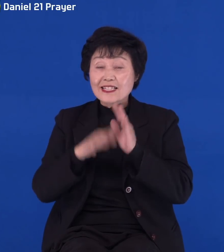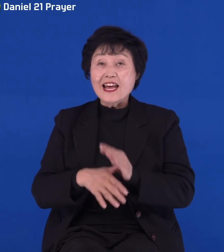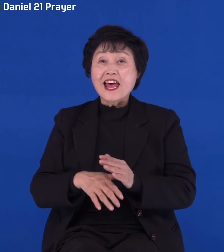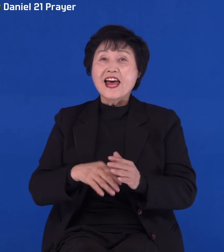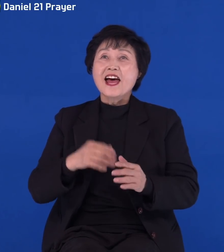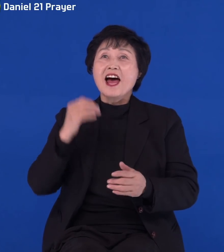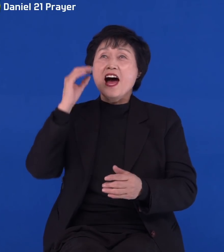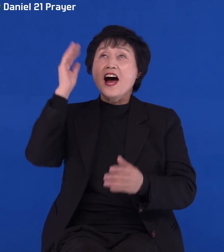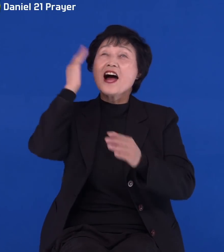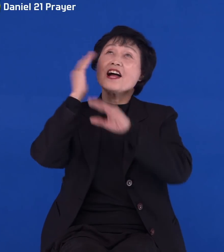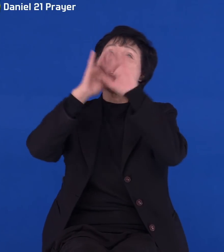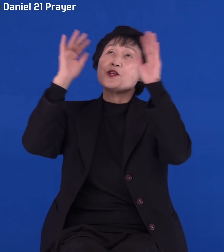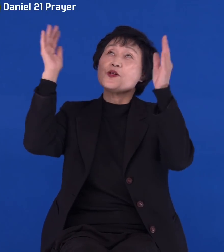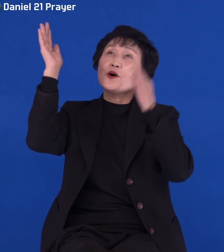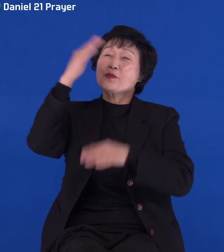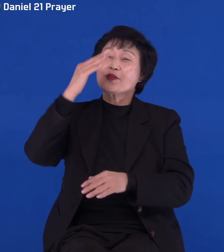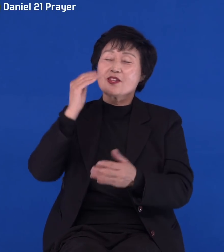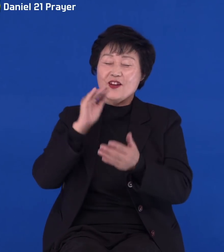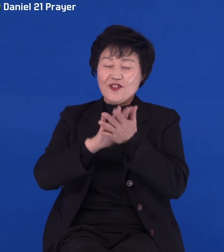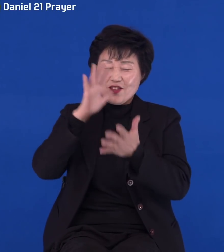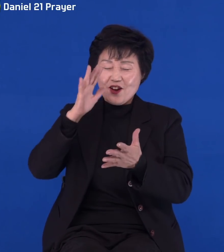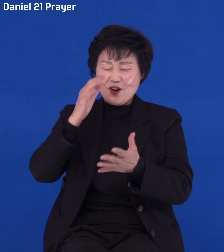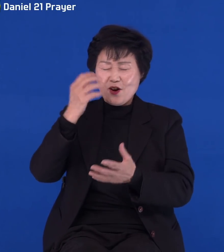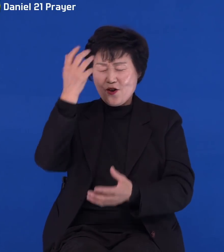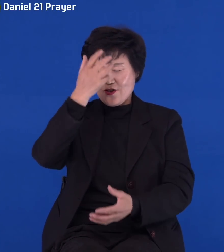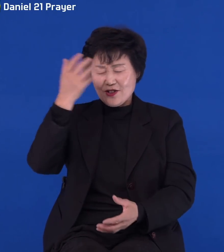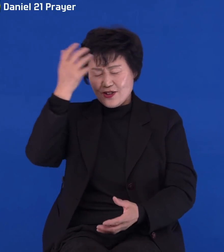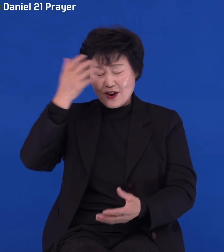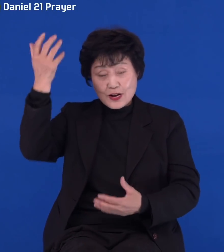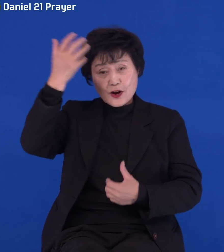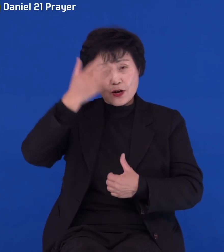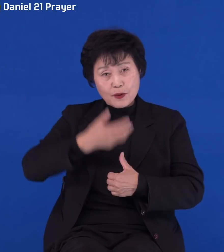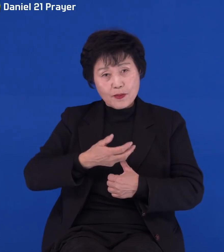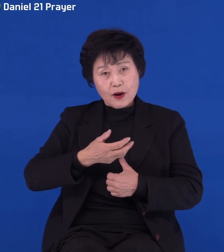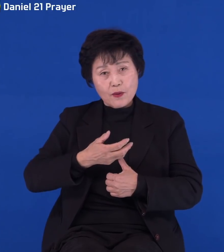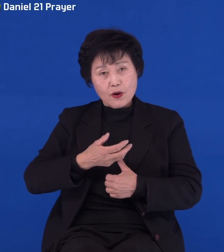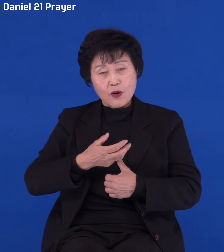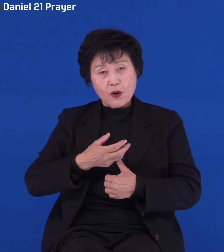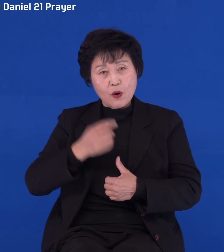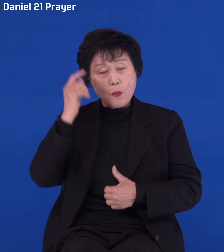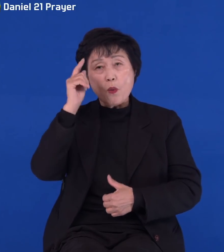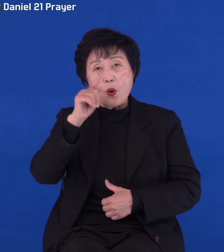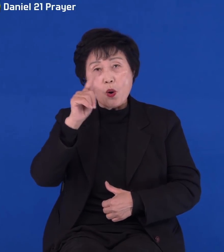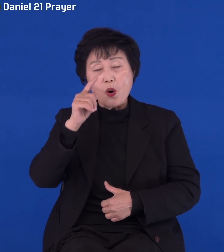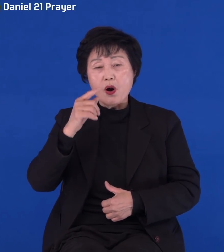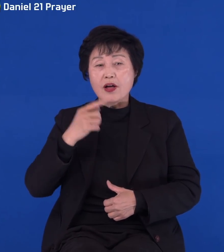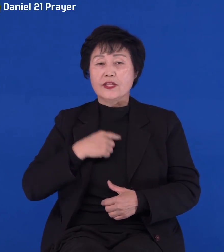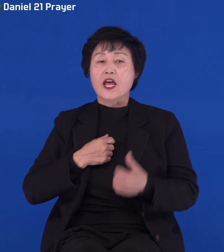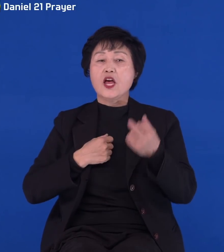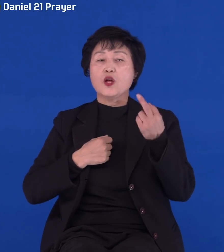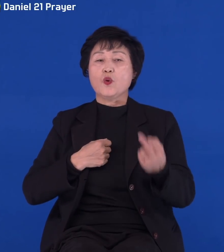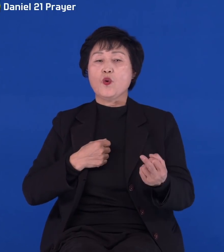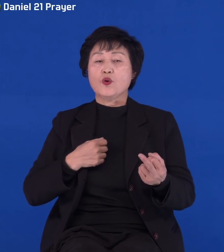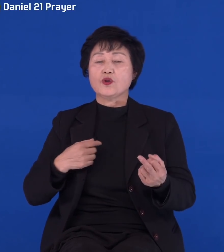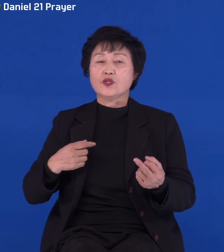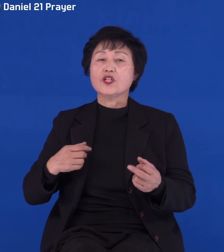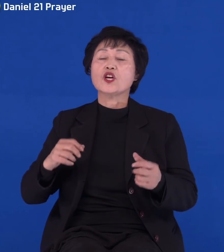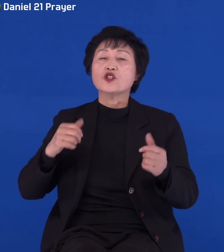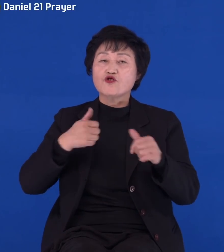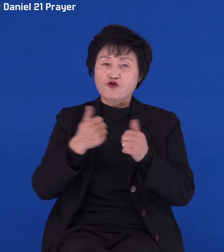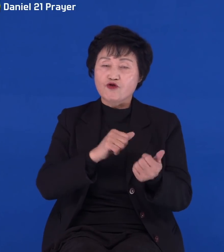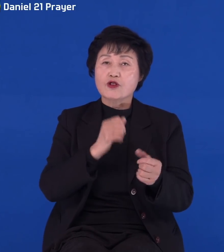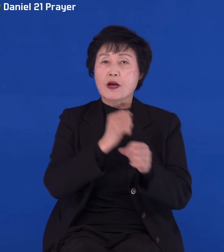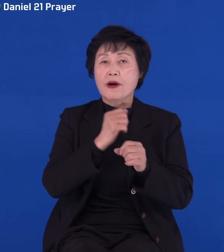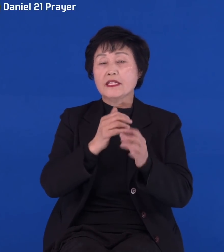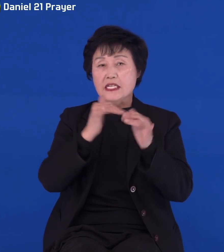수 없는 탄식으로 이렇게 기도를 하는 거예요. 제 동생을 죽인 자들을 용서하는 거예요. 하나님, 저를 구원하여 주셔서